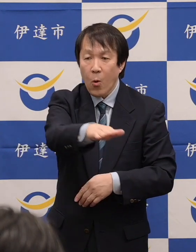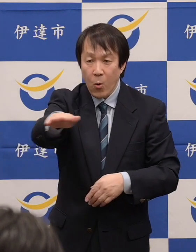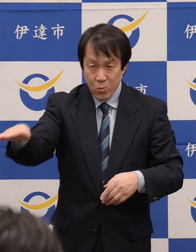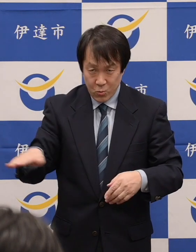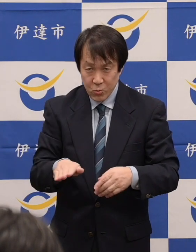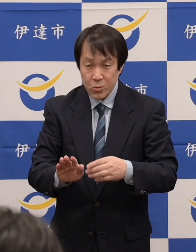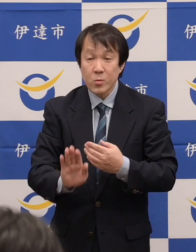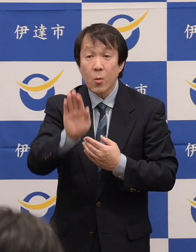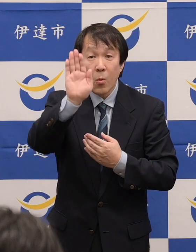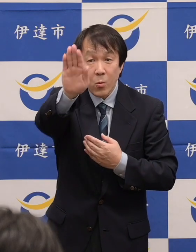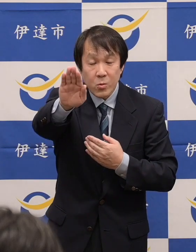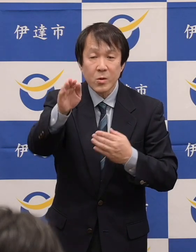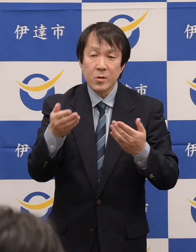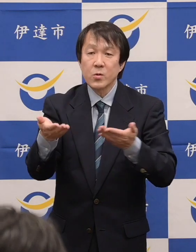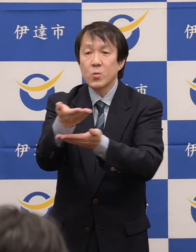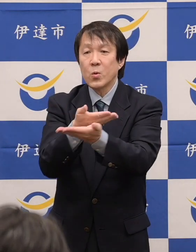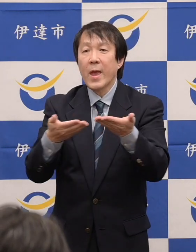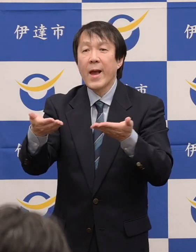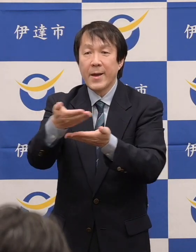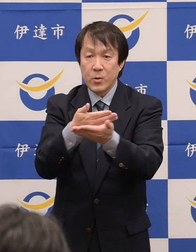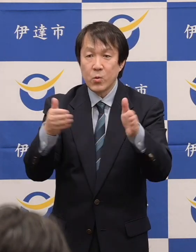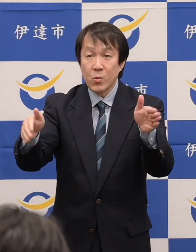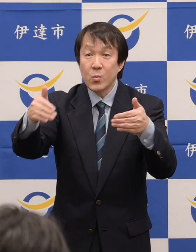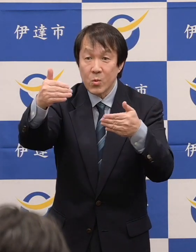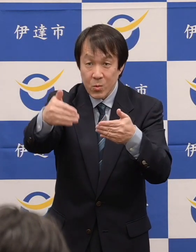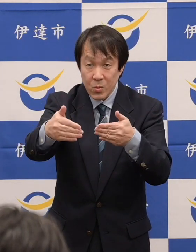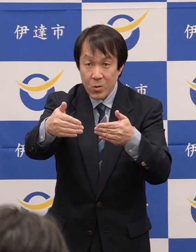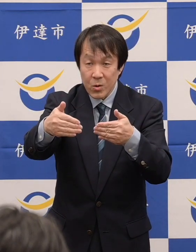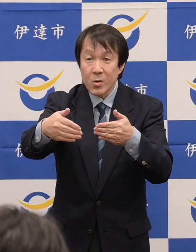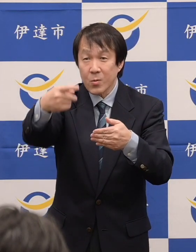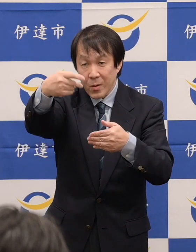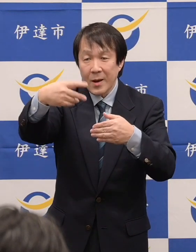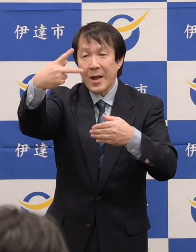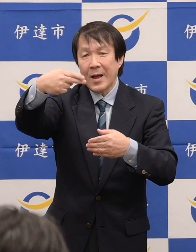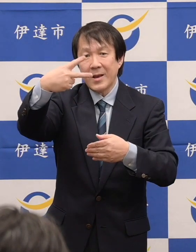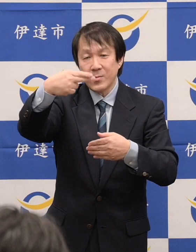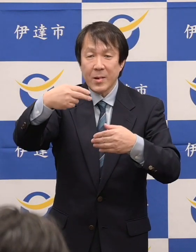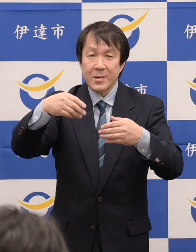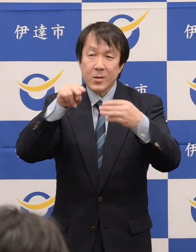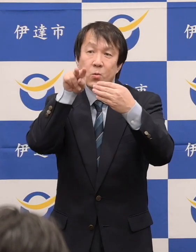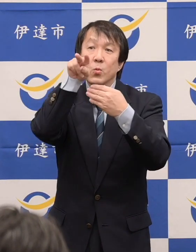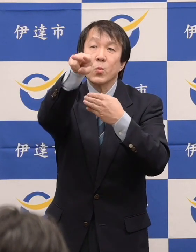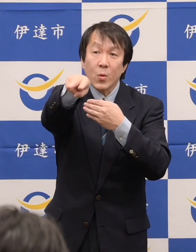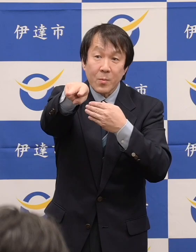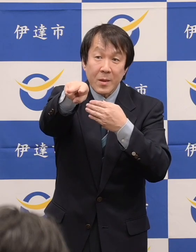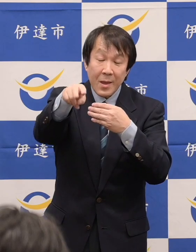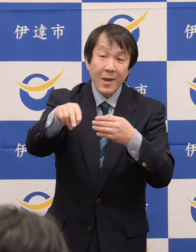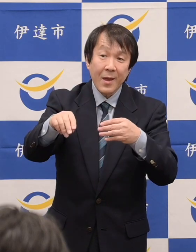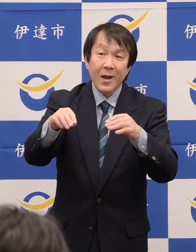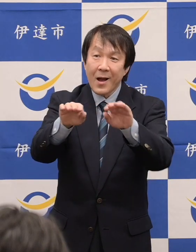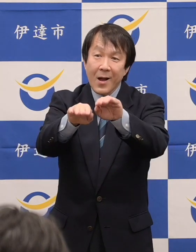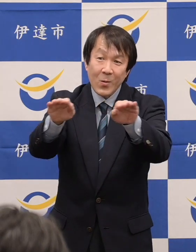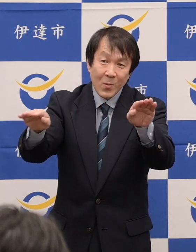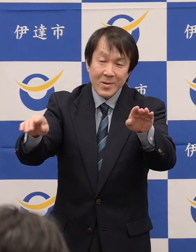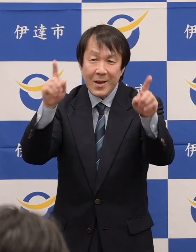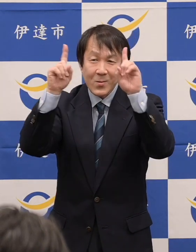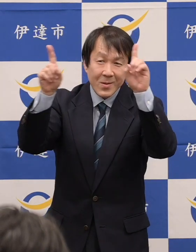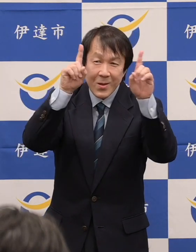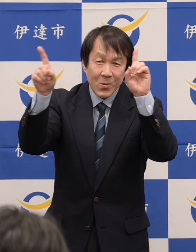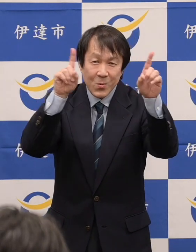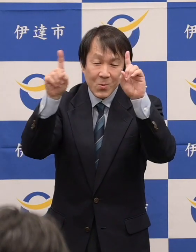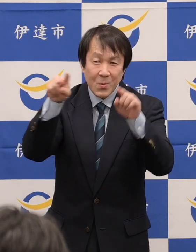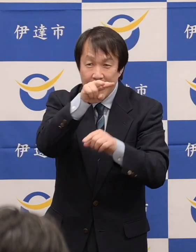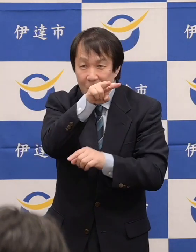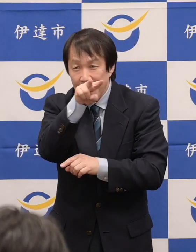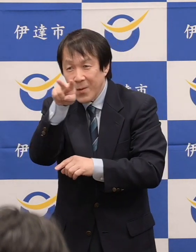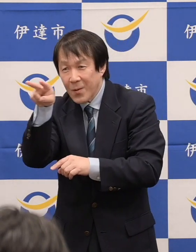ルーム、ここから外がガラス張りで見えるようになりますので、子どもたちがそこから、子どもたちが外で遊んでい